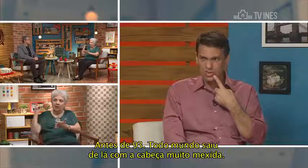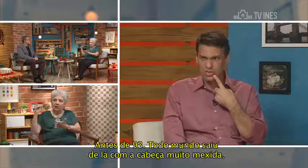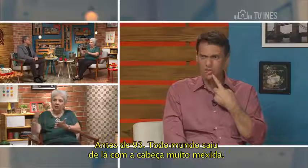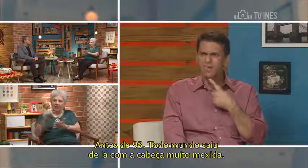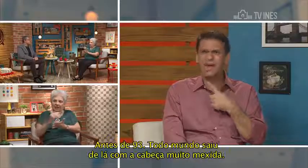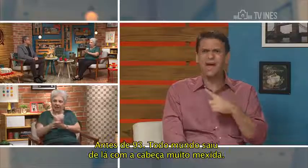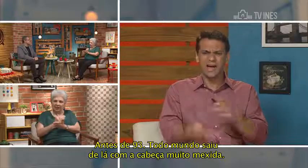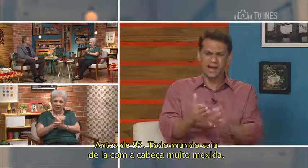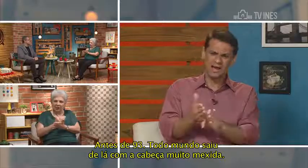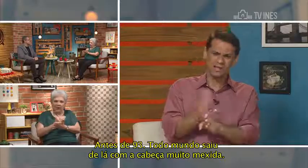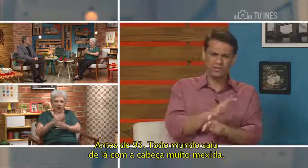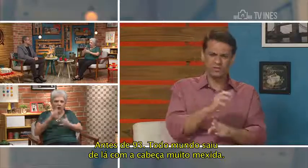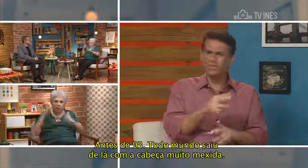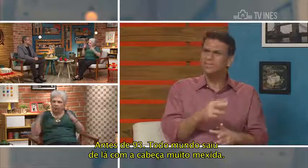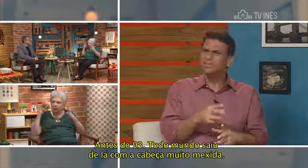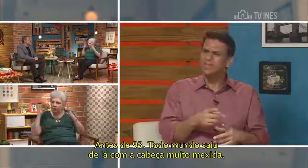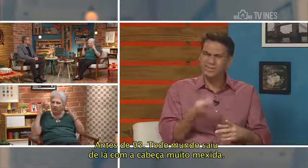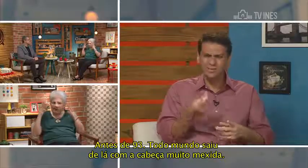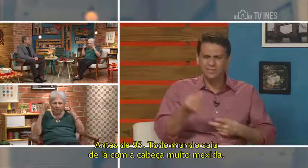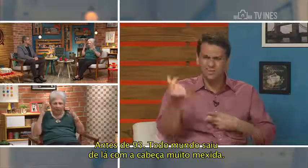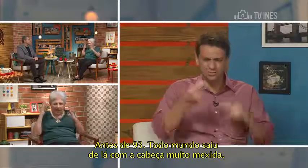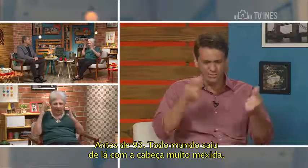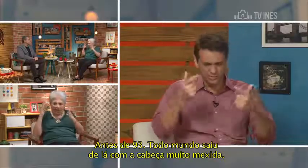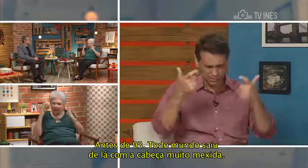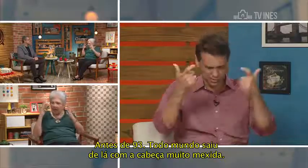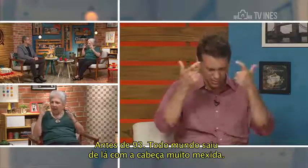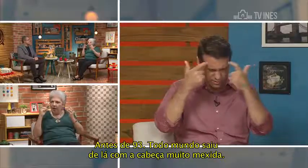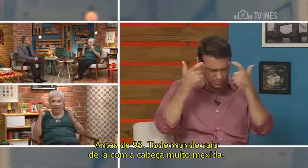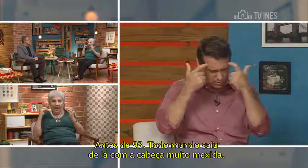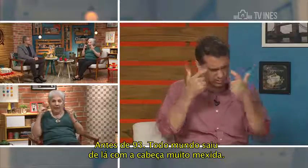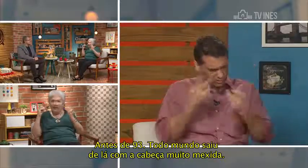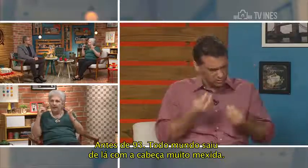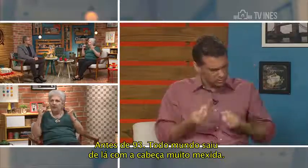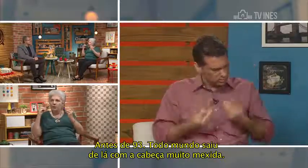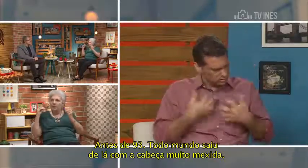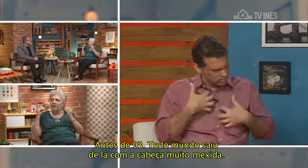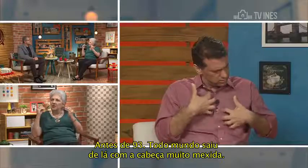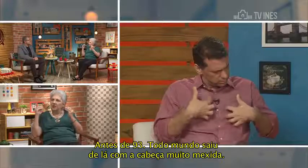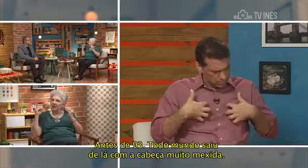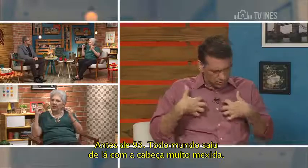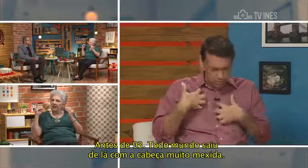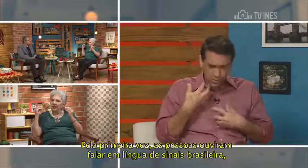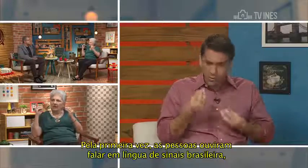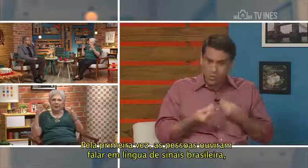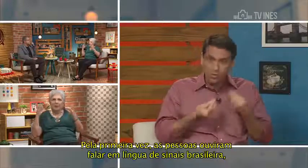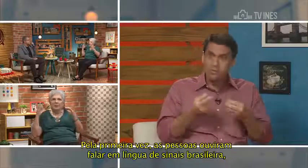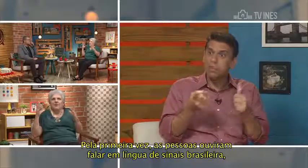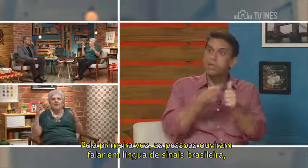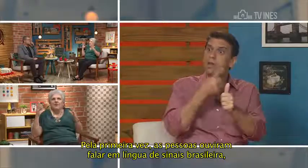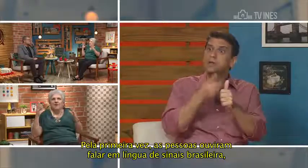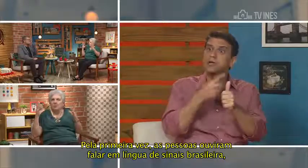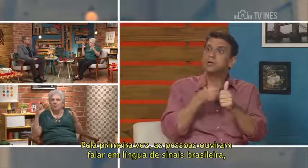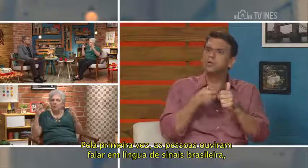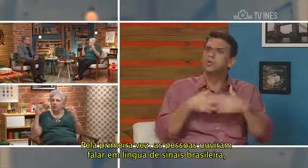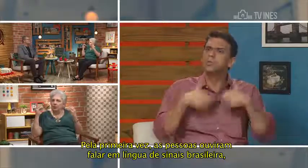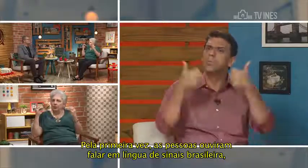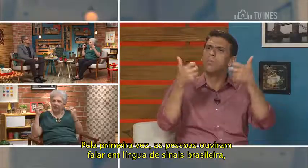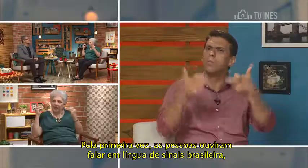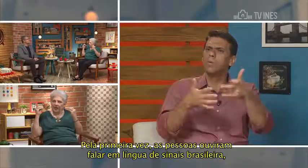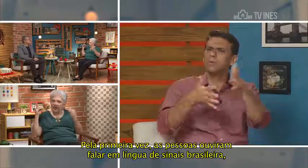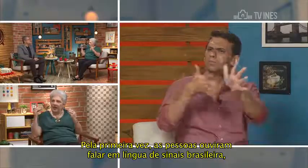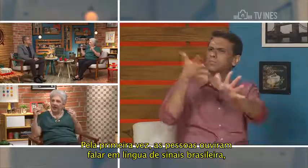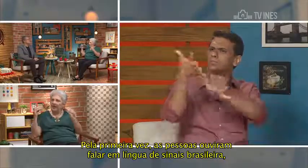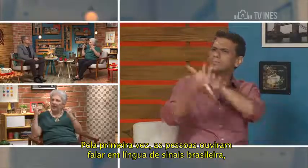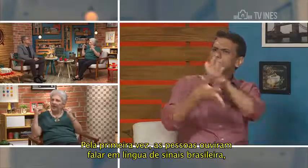Antes de 93 Todo mundo Saiu de lá Com a cabeça Muito mexida Pela primeira vez As pessoas